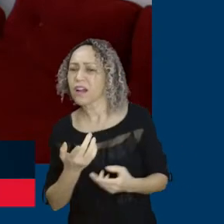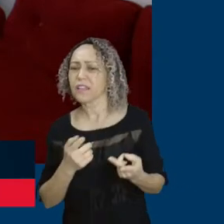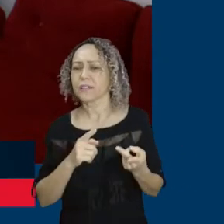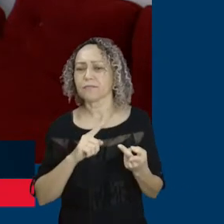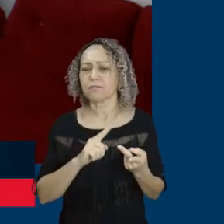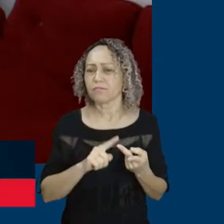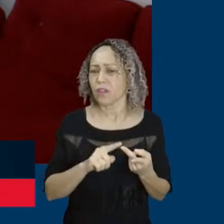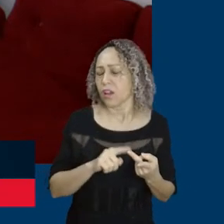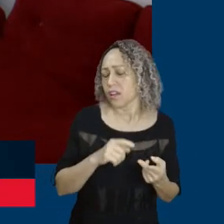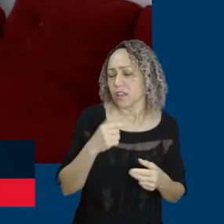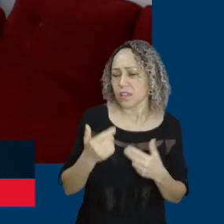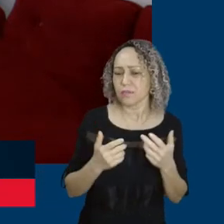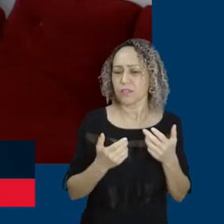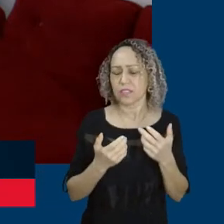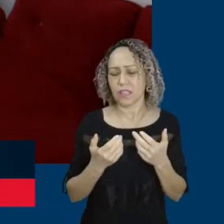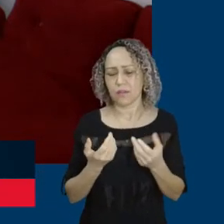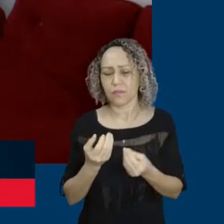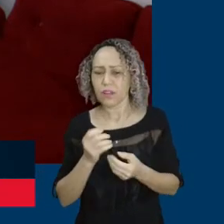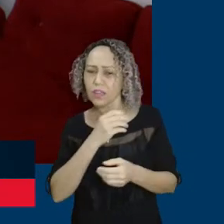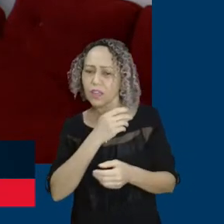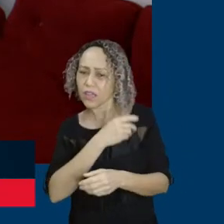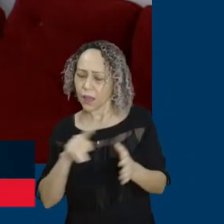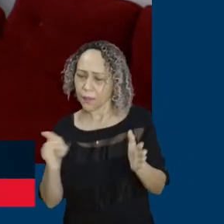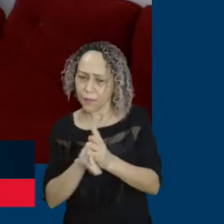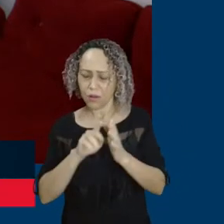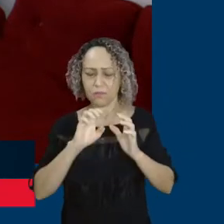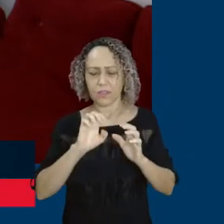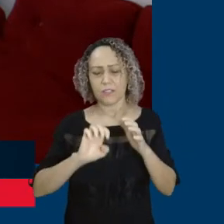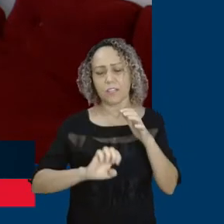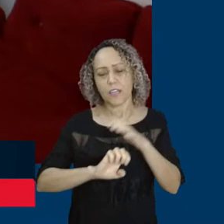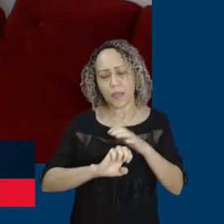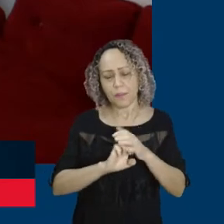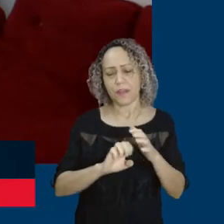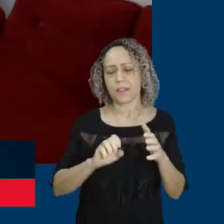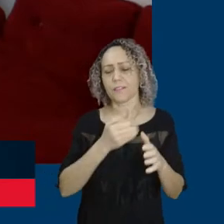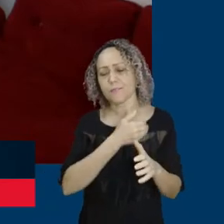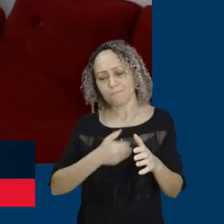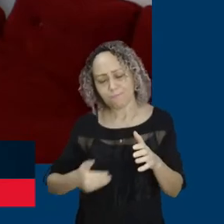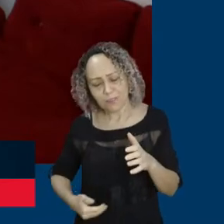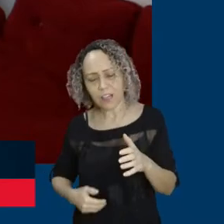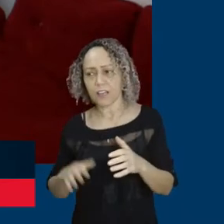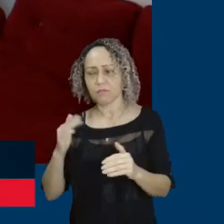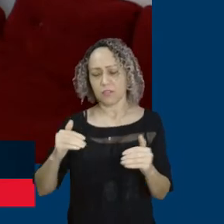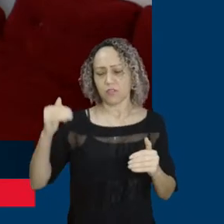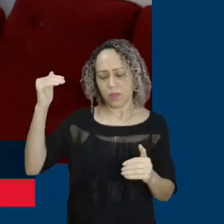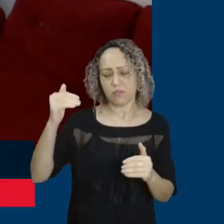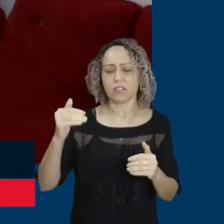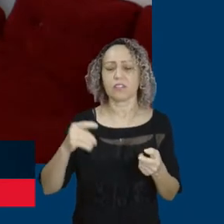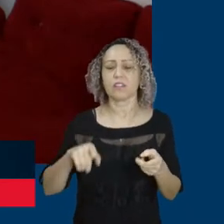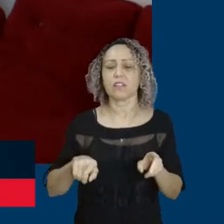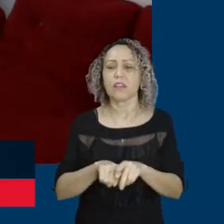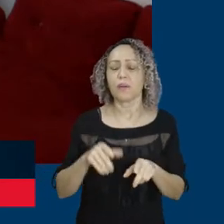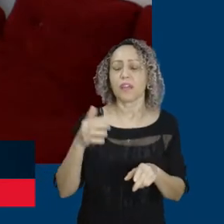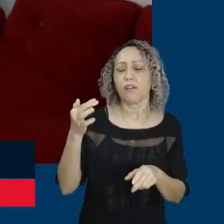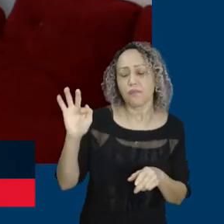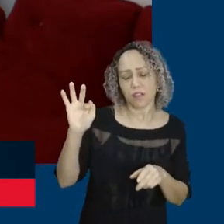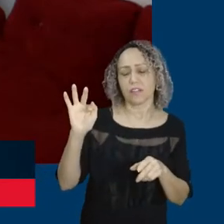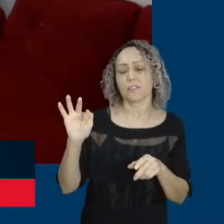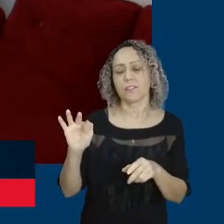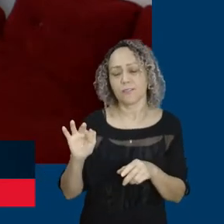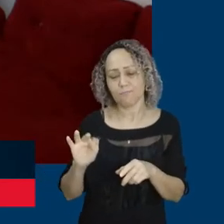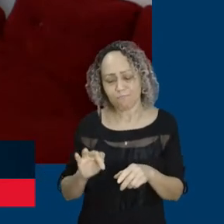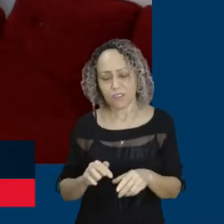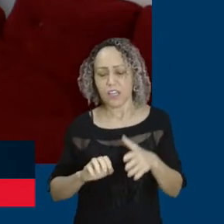empresas essenciais para o crescimento e para a soberania, que é o caso da França, como a gente viu recentemente aí, o Brasil faz o contrário